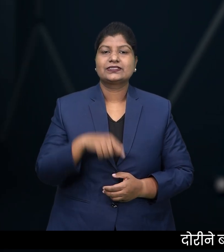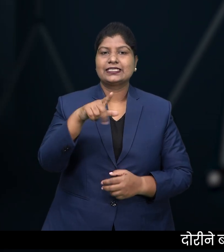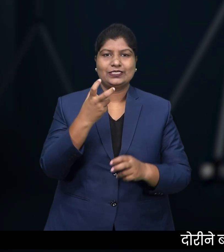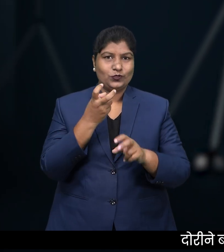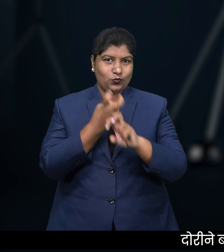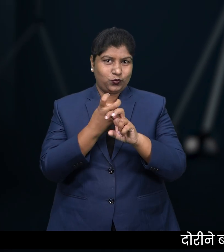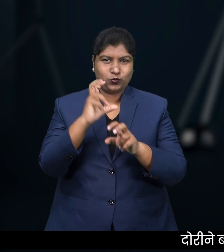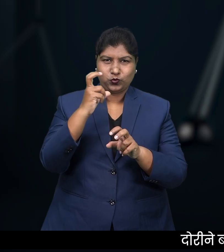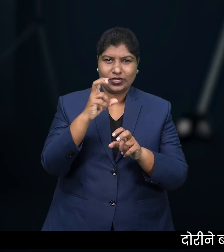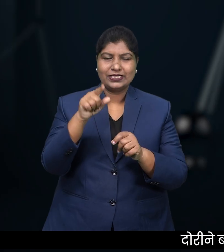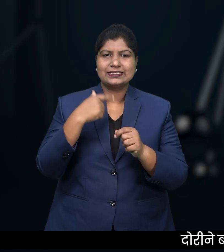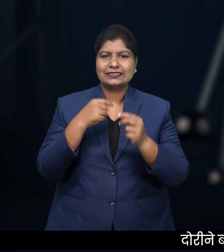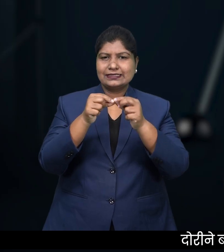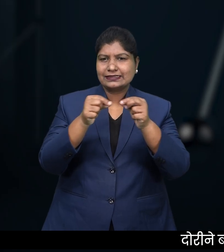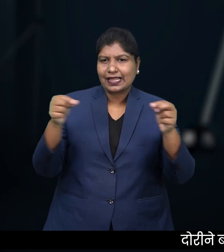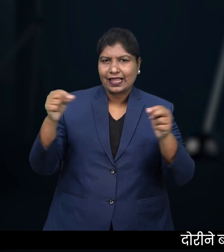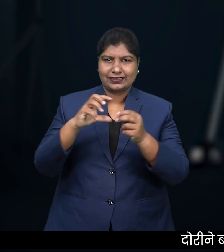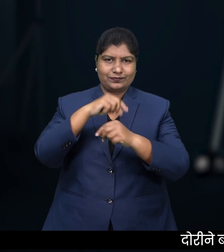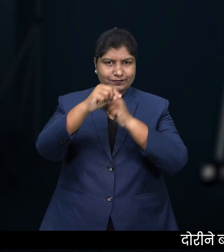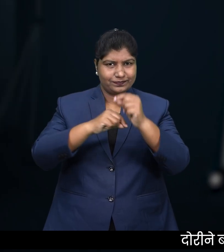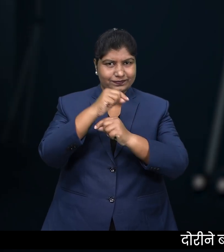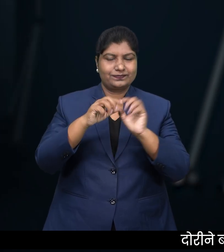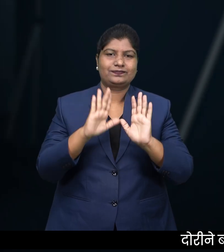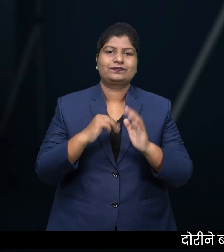दोरीने बांधलेला दगड घ्या.